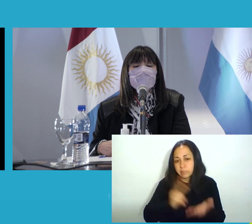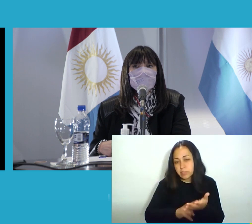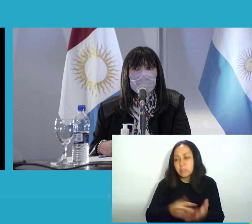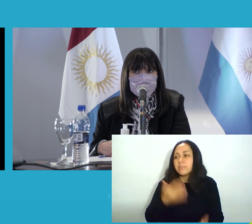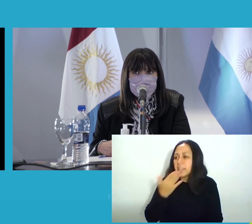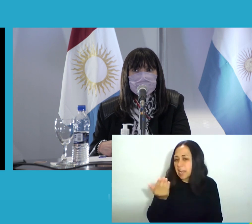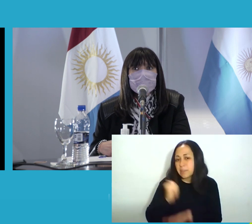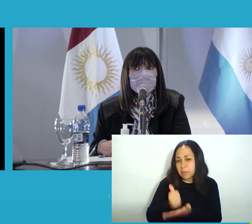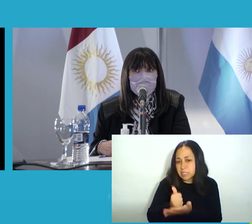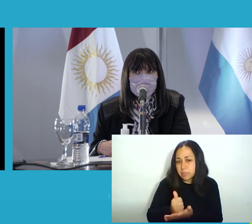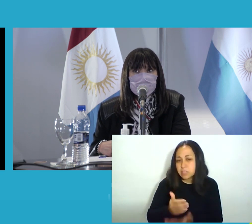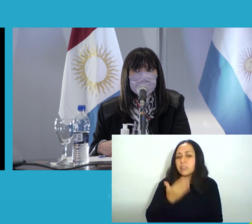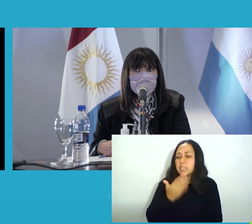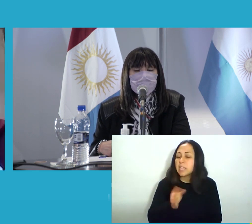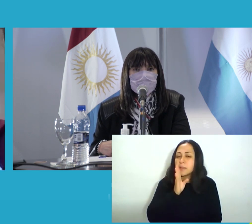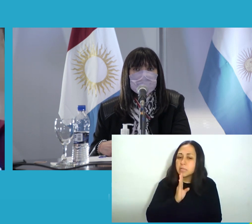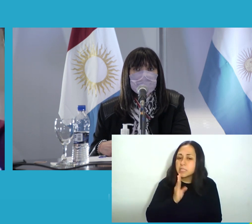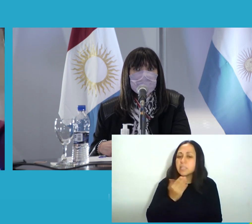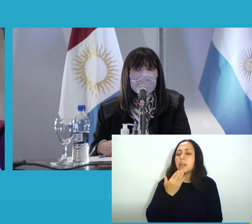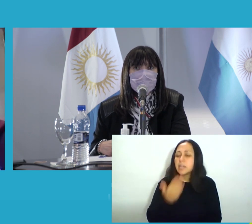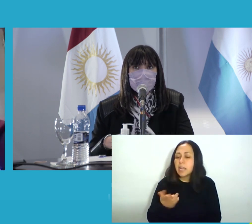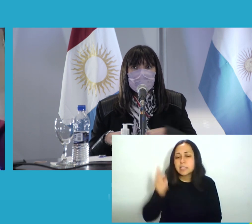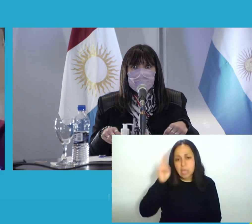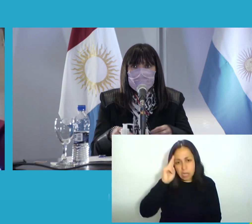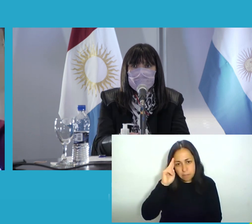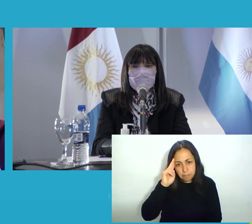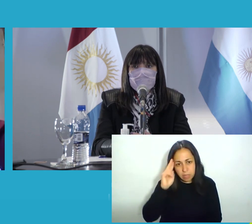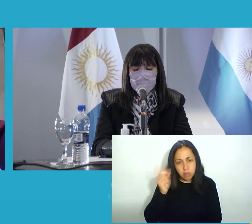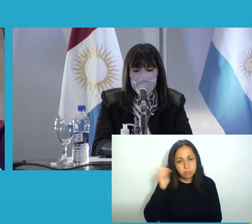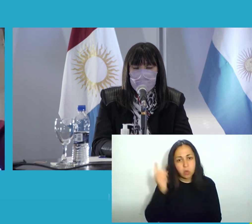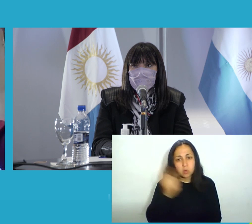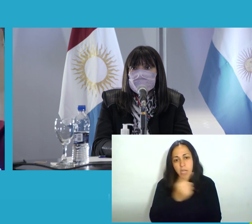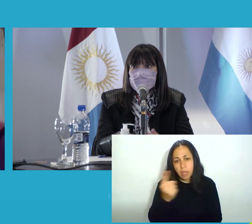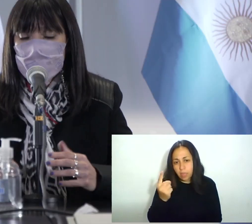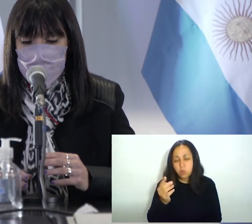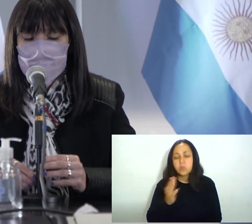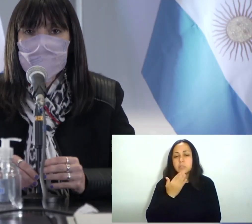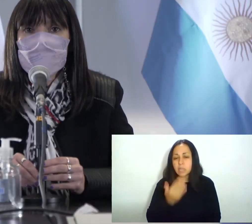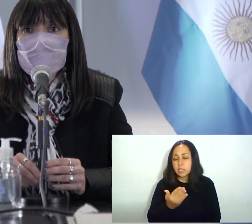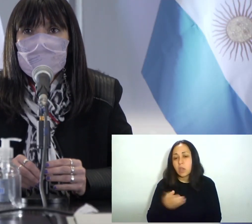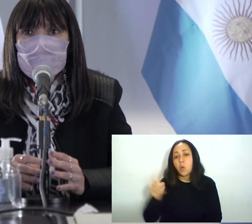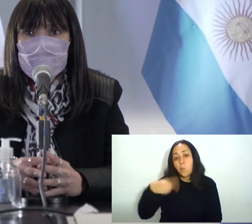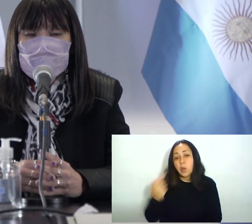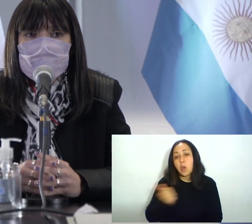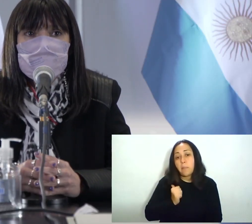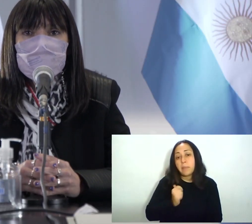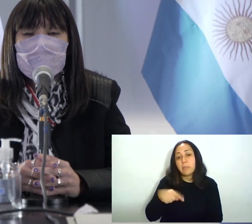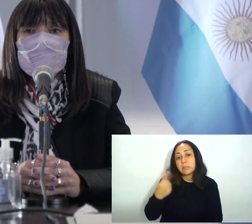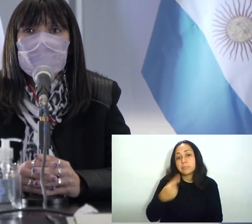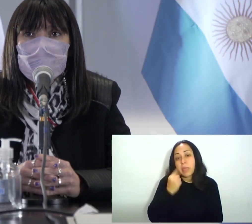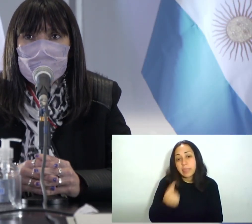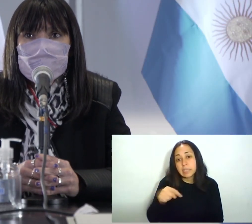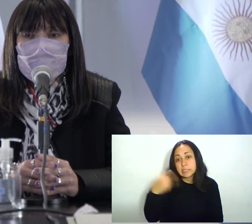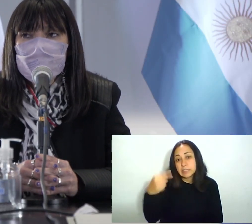participación, la paciencia, el respeto al escuchar a cada uno de los oradores. Y bueno, los esperamos en los días